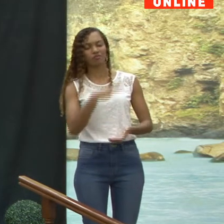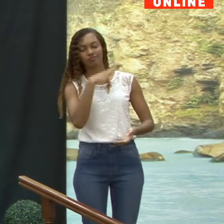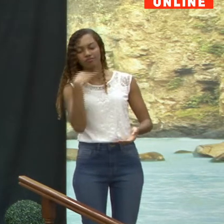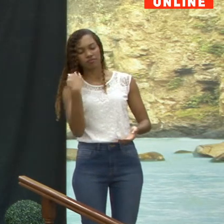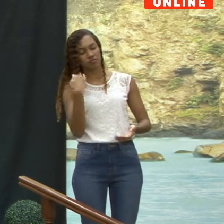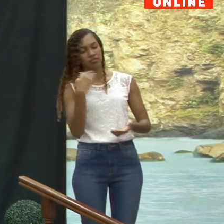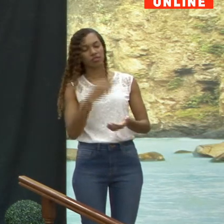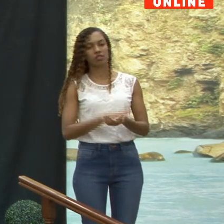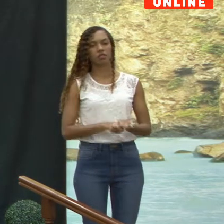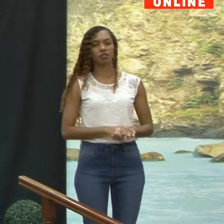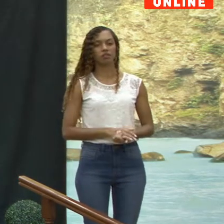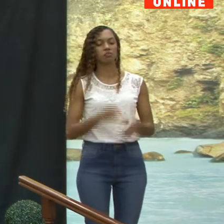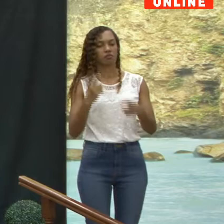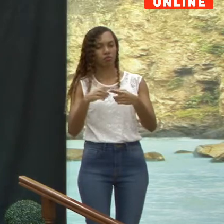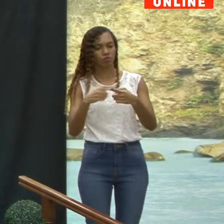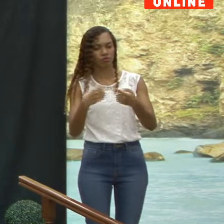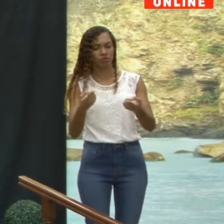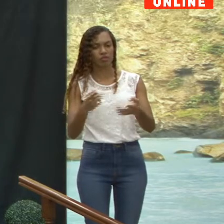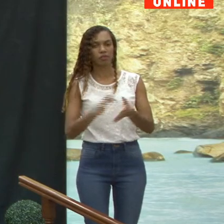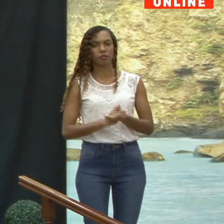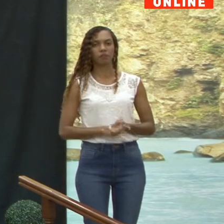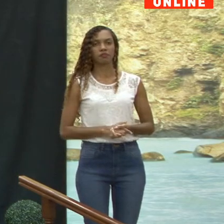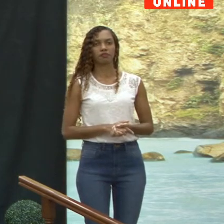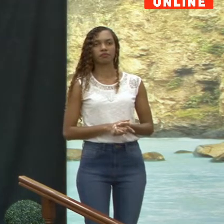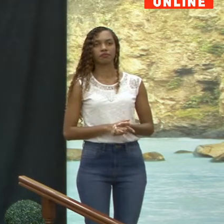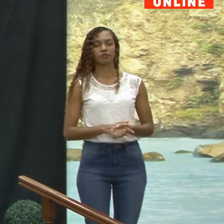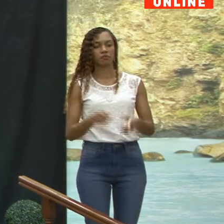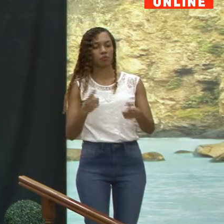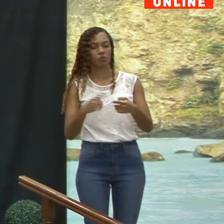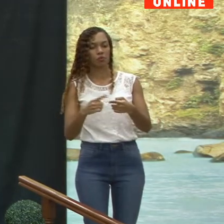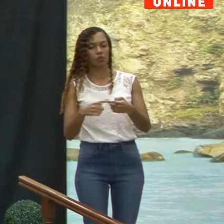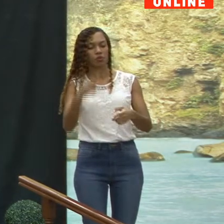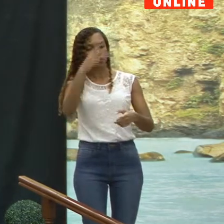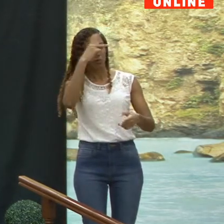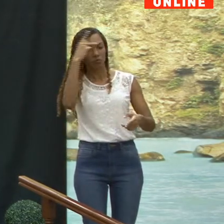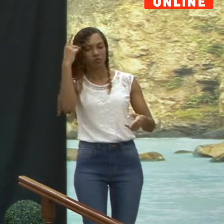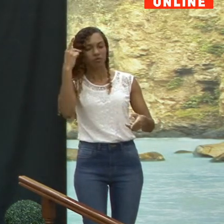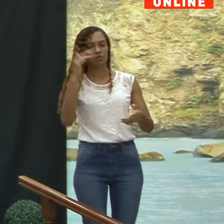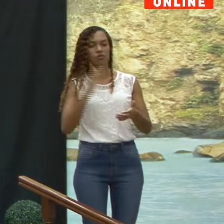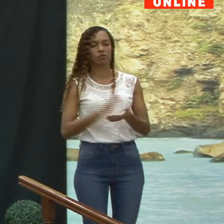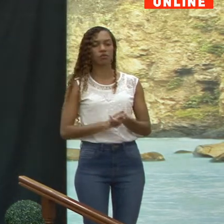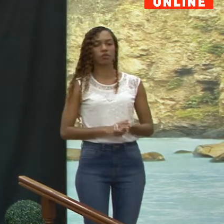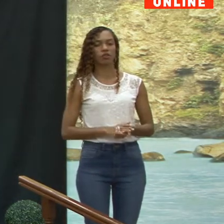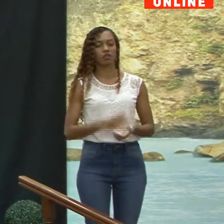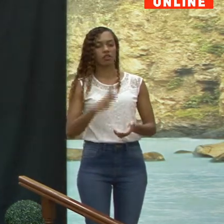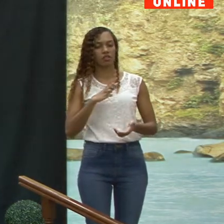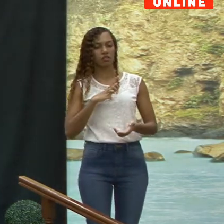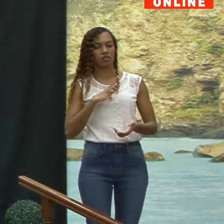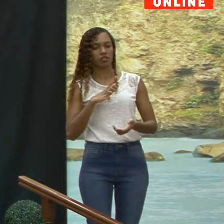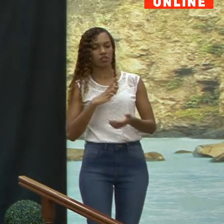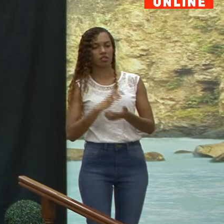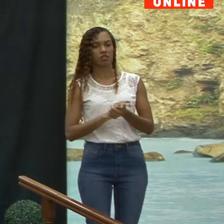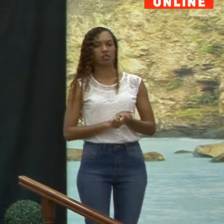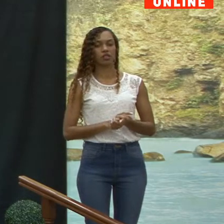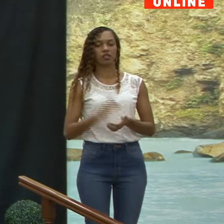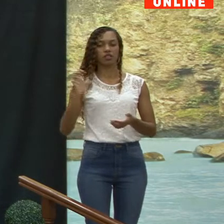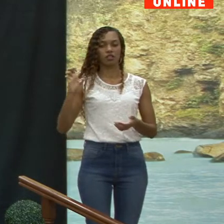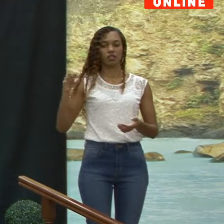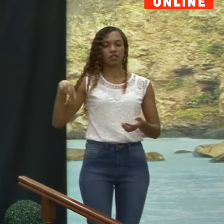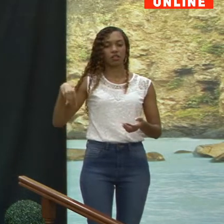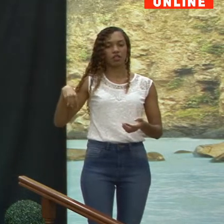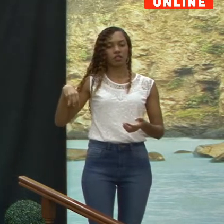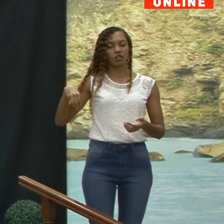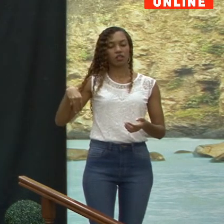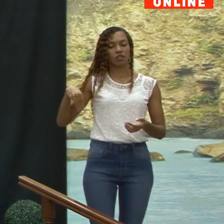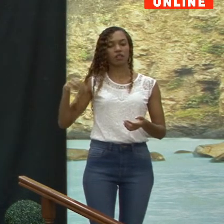Sabe por quê? Porque é uma pessoa que tem alguns empregados e